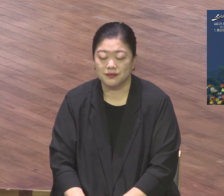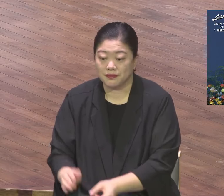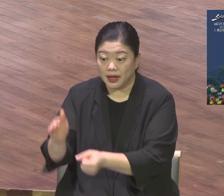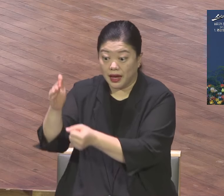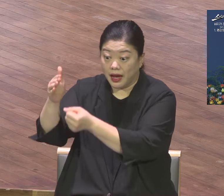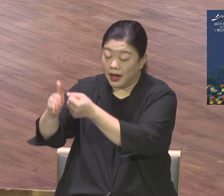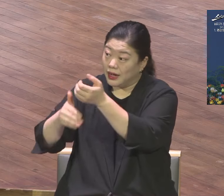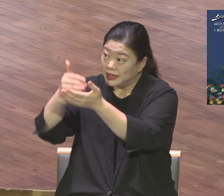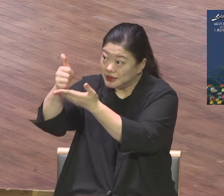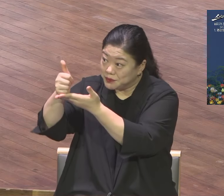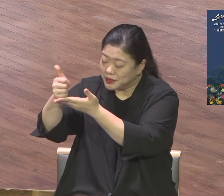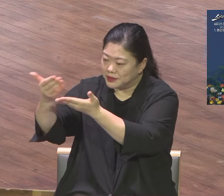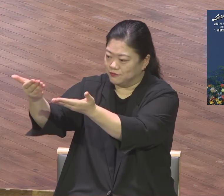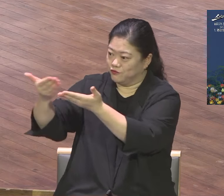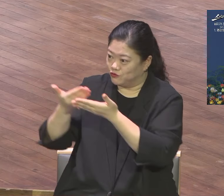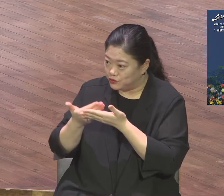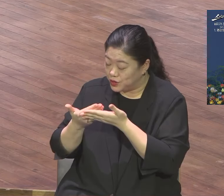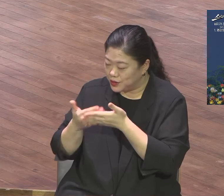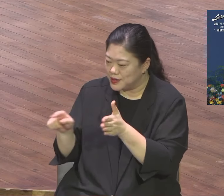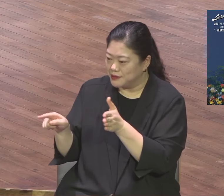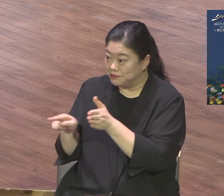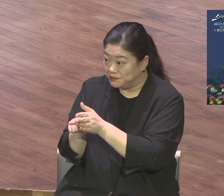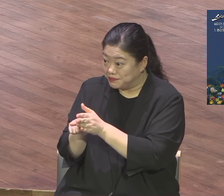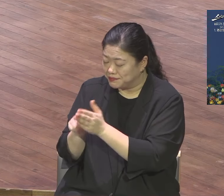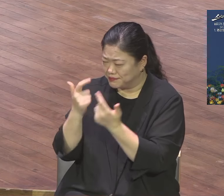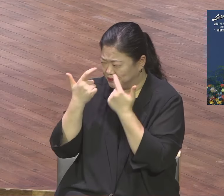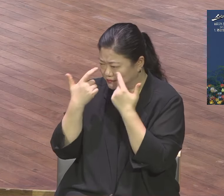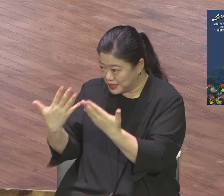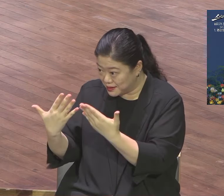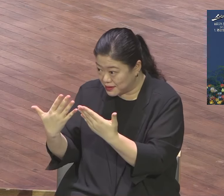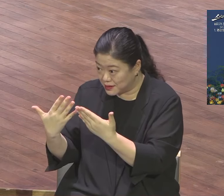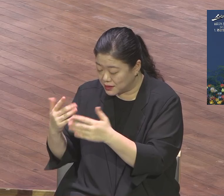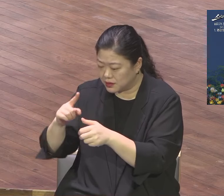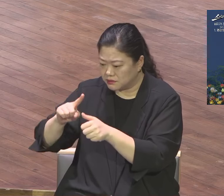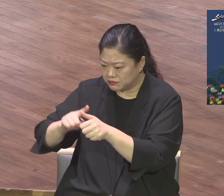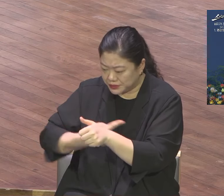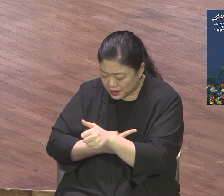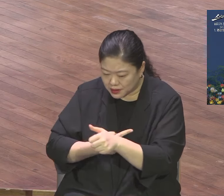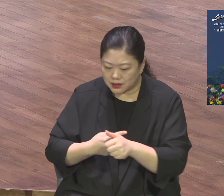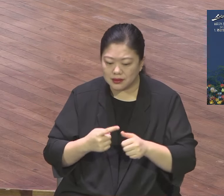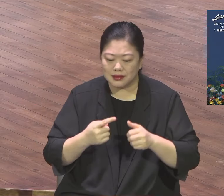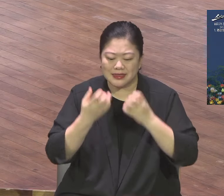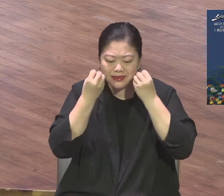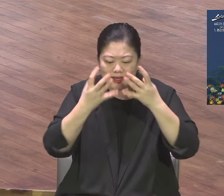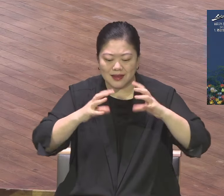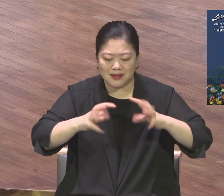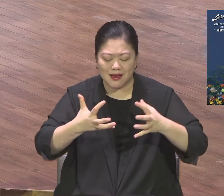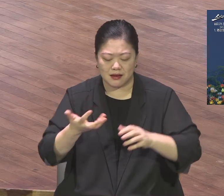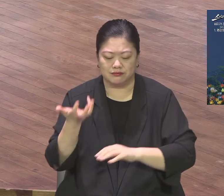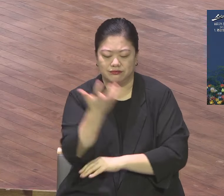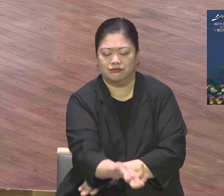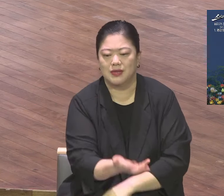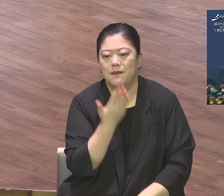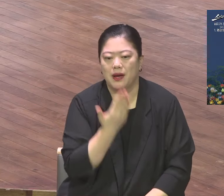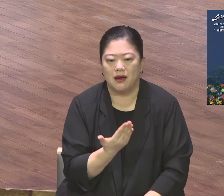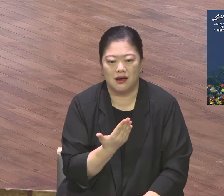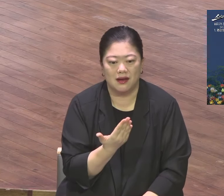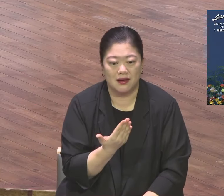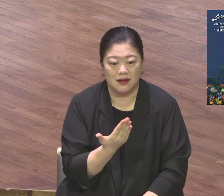대한 분명한 믿음이 있는 자만이 들어갈 수가 있다라는